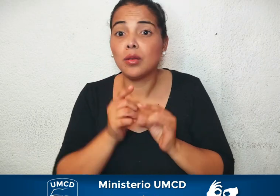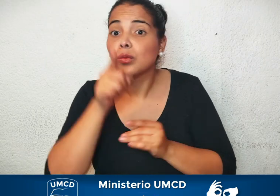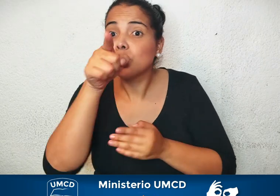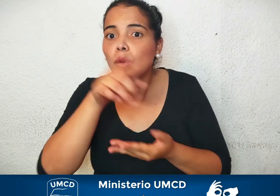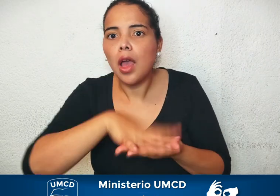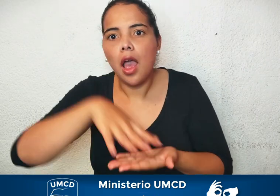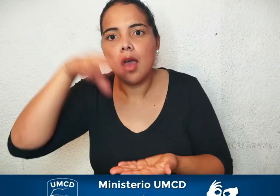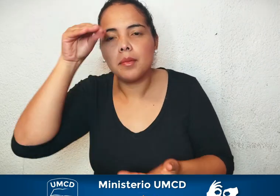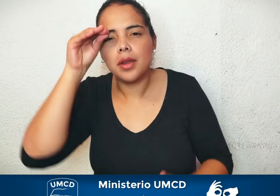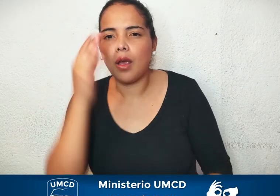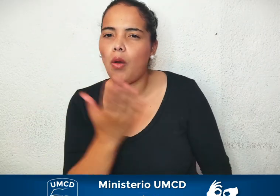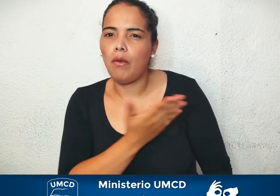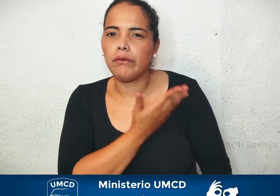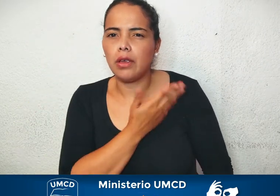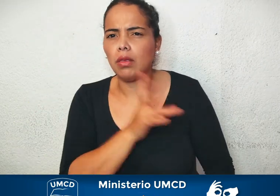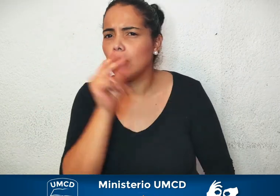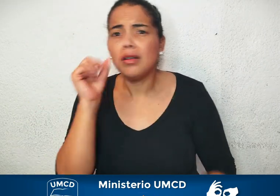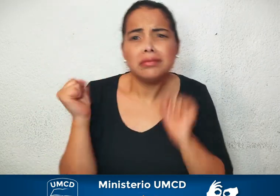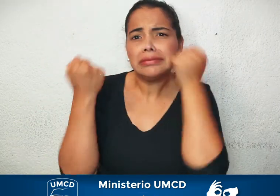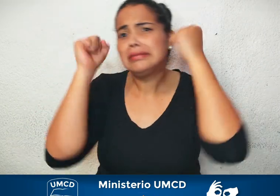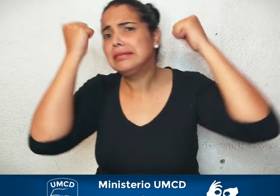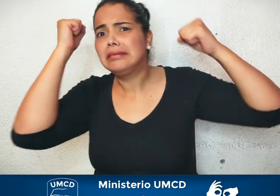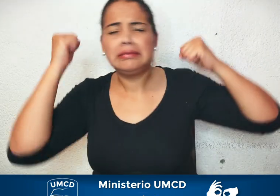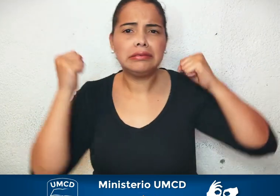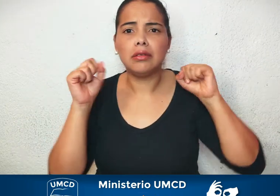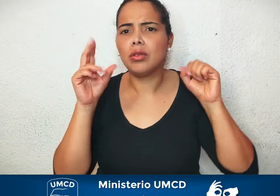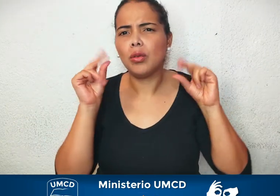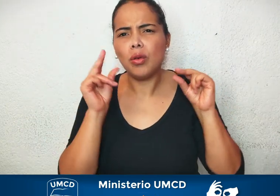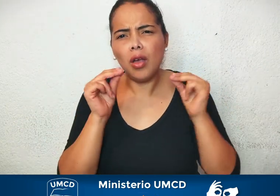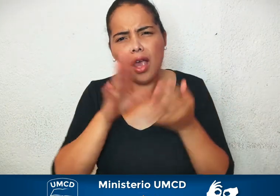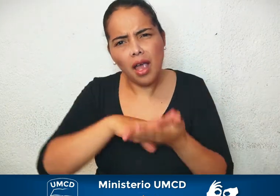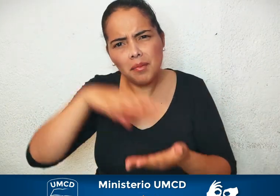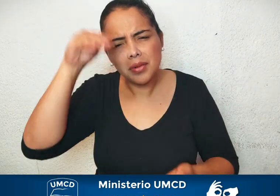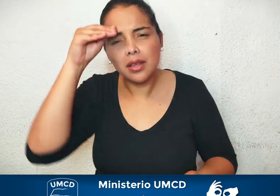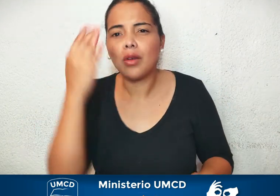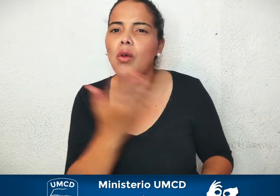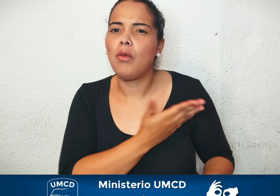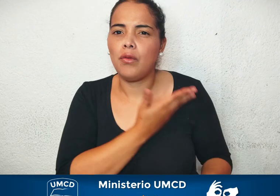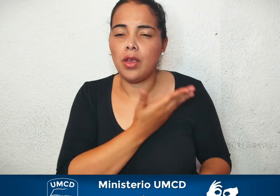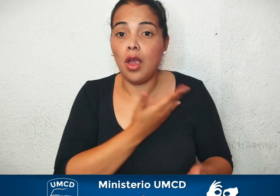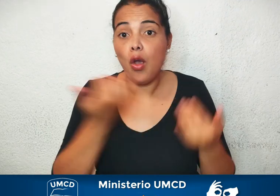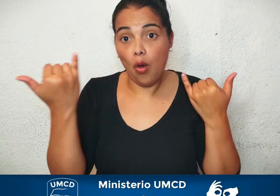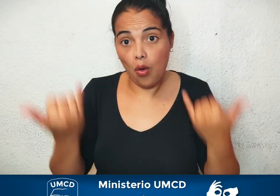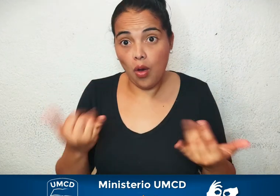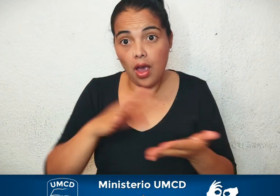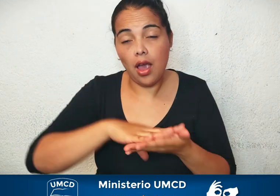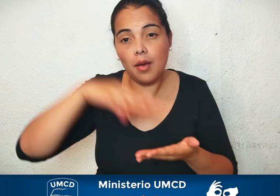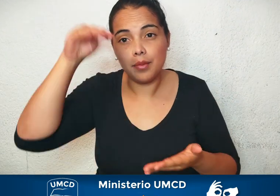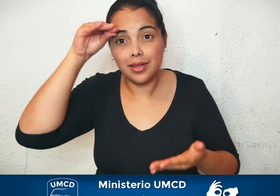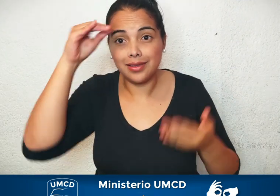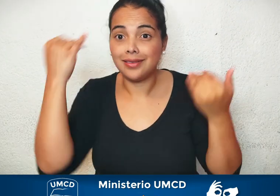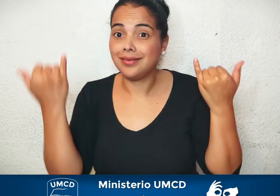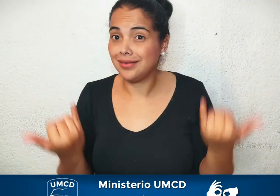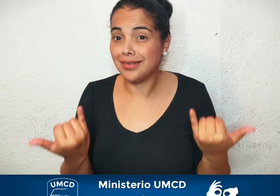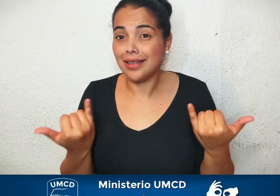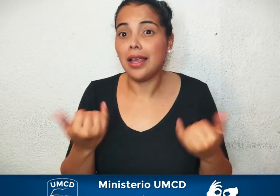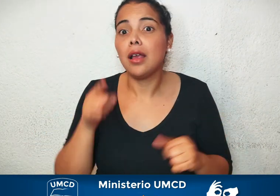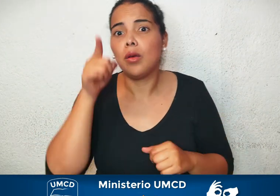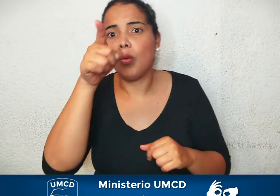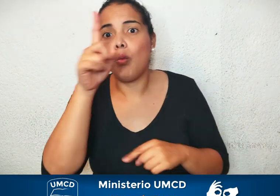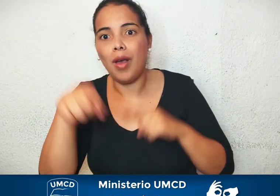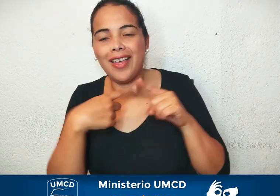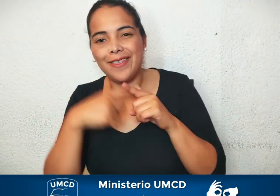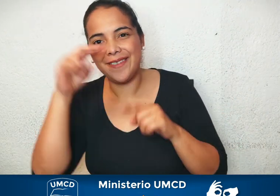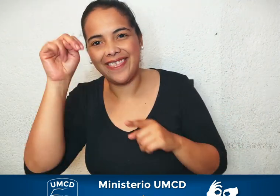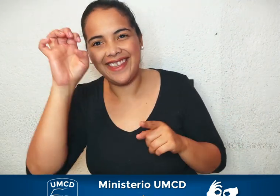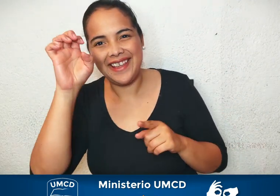podemos confiar y no apresurarnos cuando queremos lograr algo. Sobre todo eso es lo que vamos a ver hoy día, cuando vamos